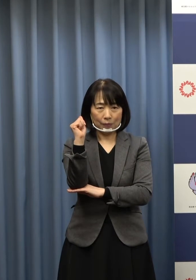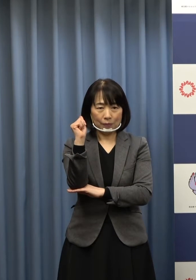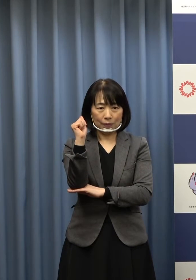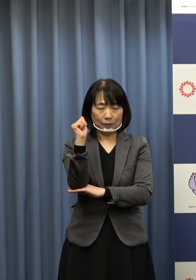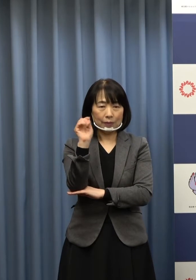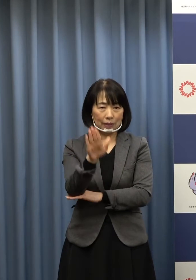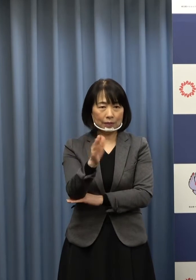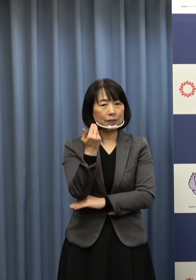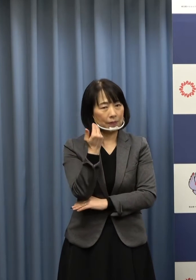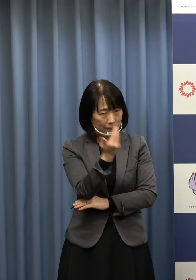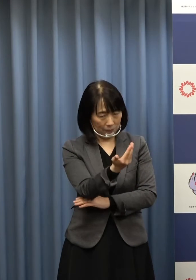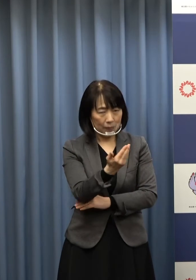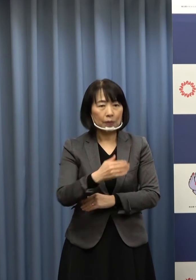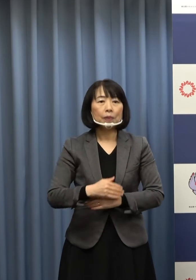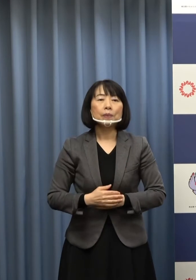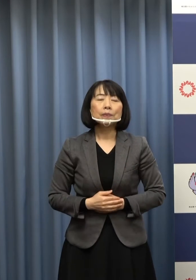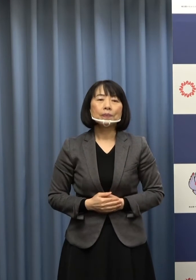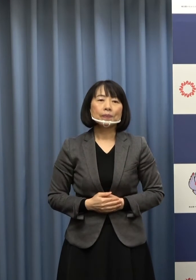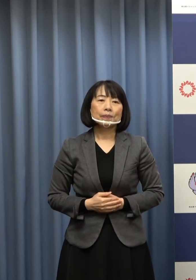毎日新聞です。